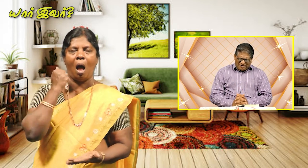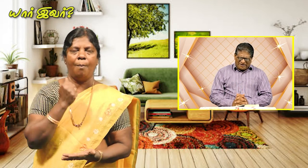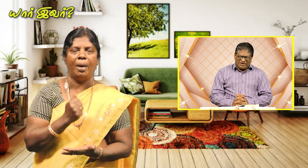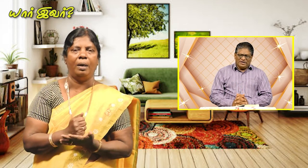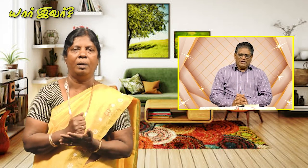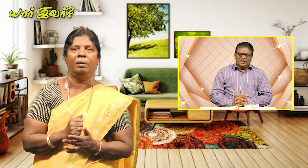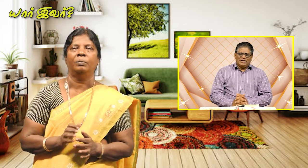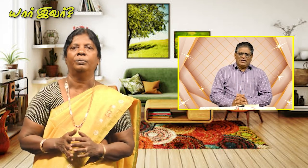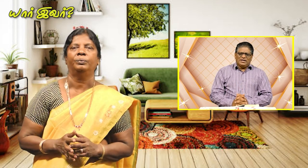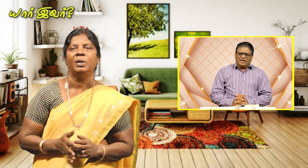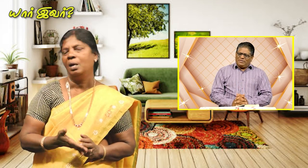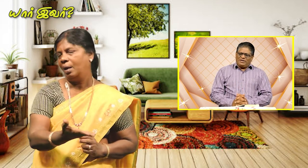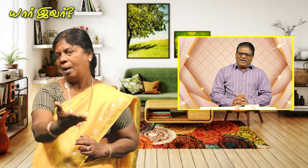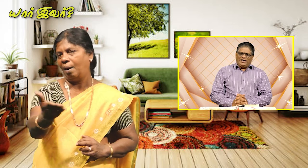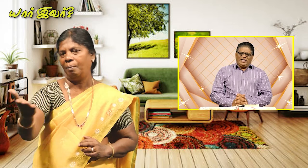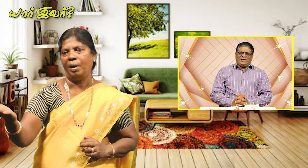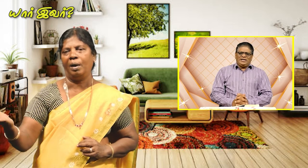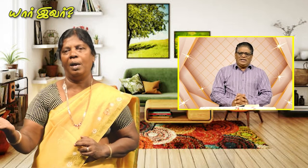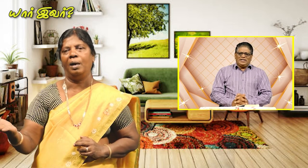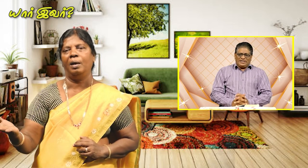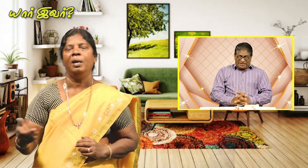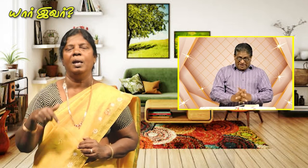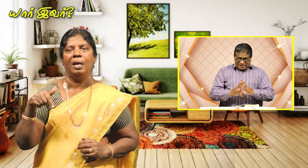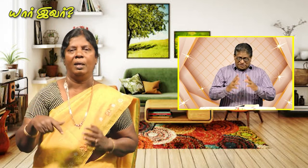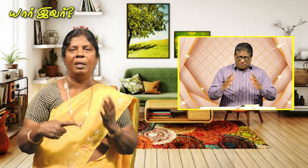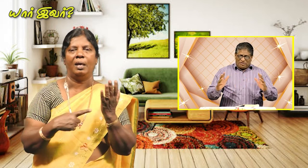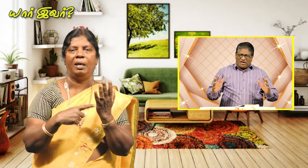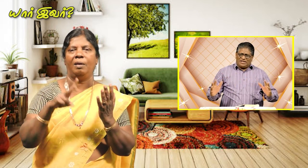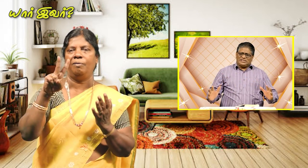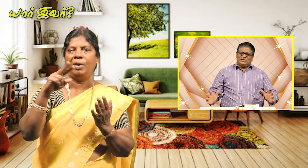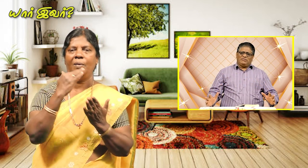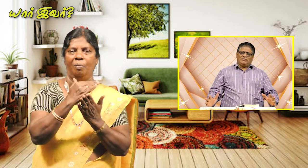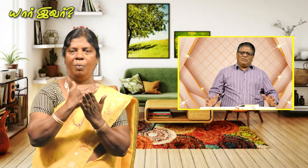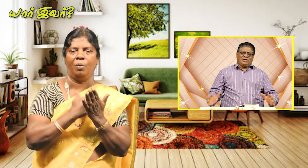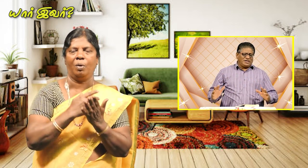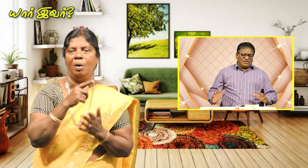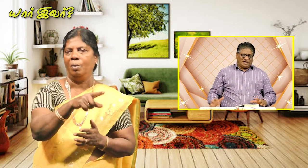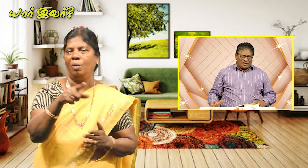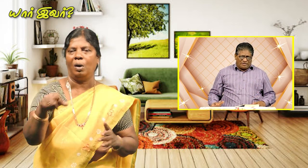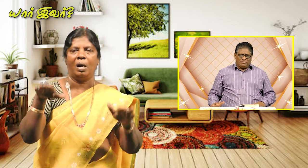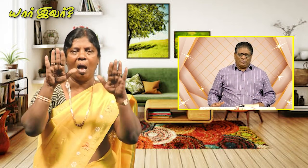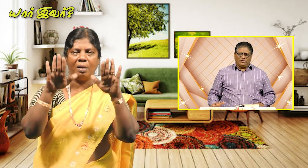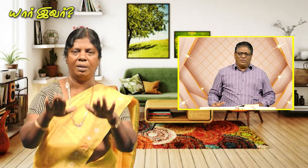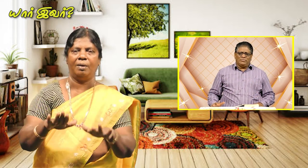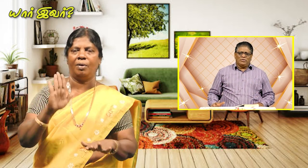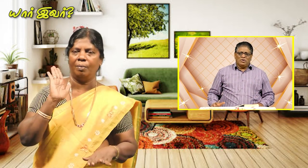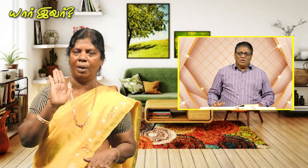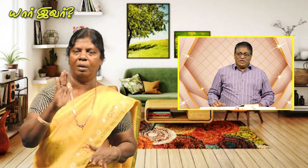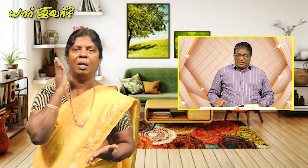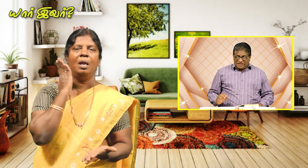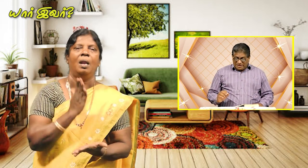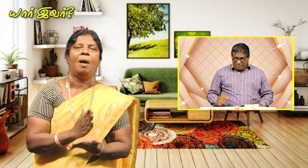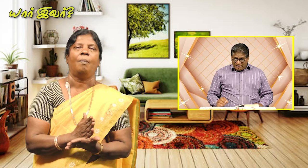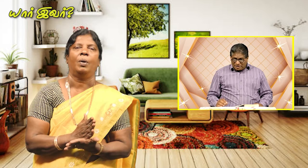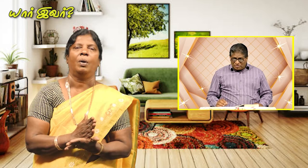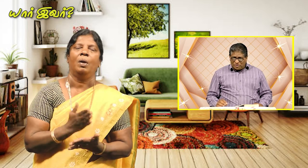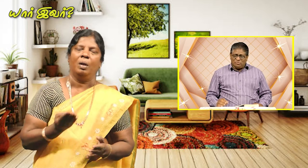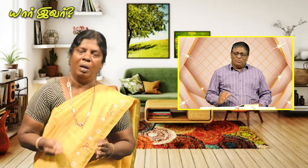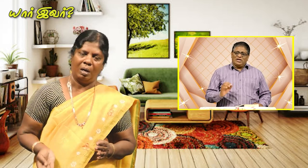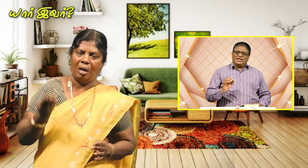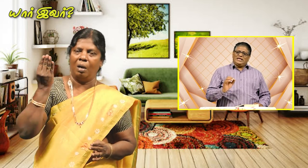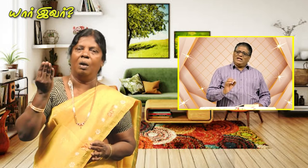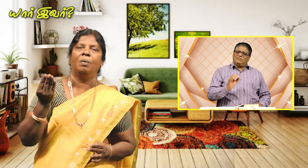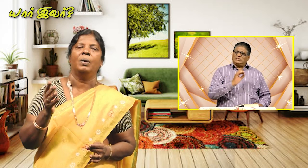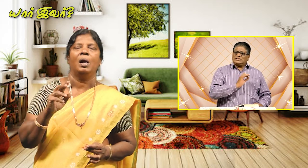அர்ப்பணிக்கிறேன். ஆமேன். நண்பர்களே, இந்த நிகழ்ச்சி உங்களுக்கு ஆசீர்வாதமாக இருந்து நாங்கள் நம்புகிறோம். இதில்